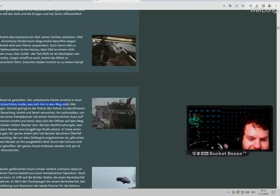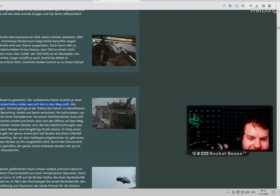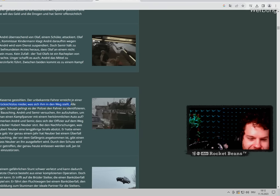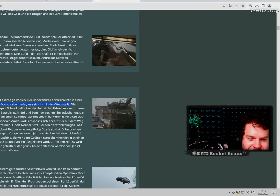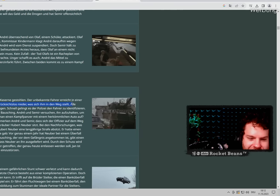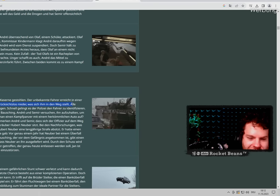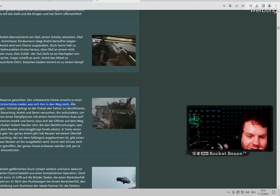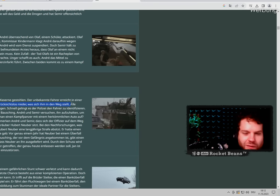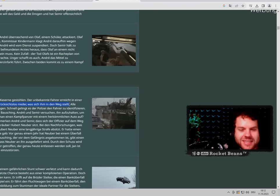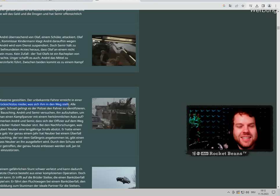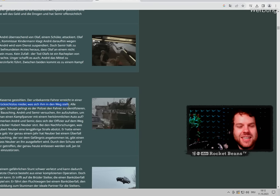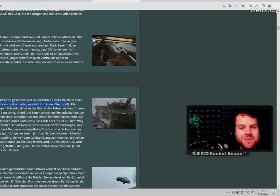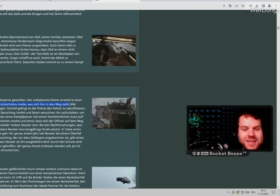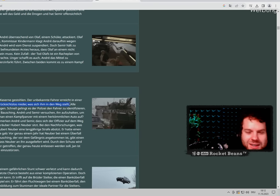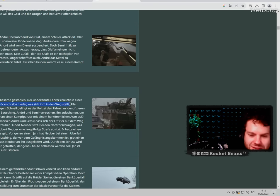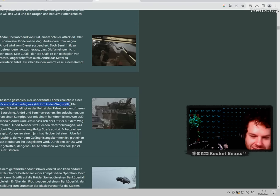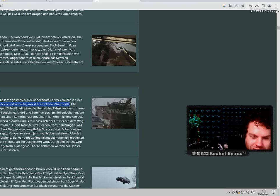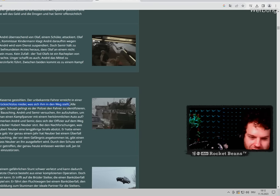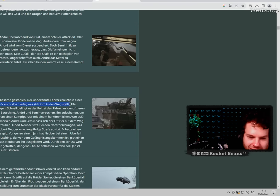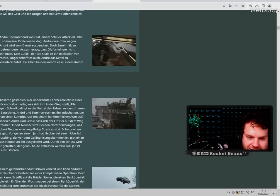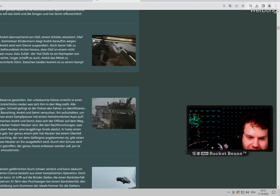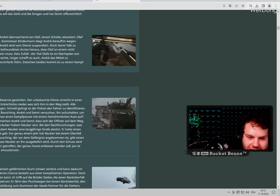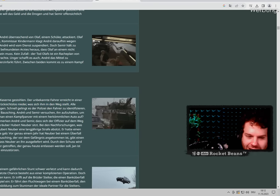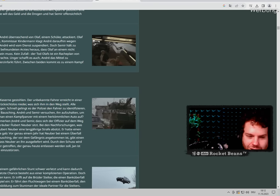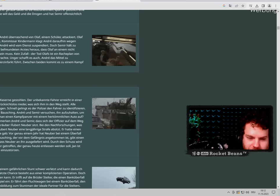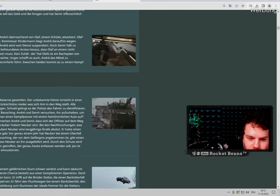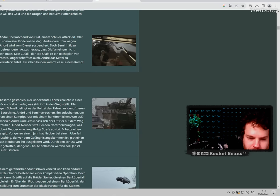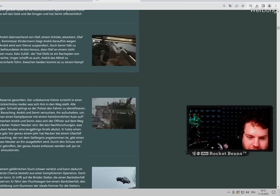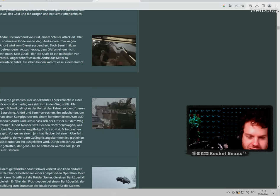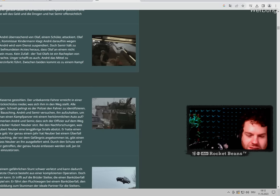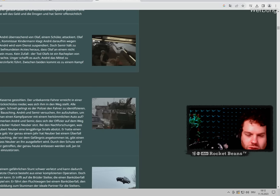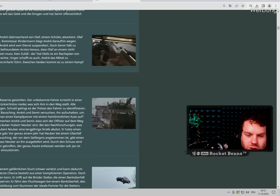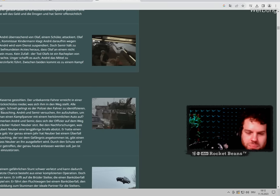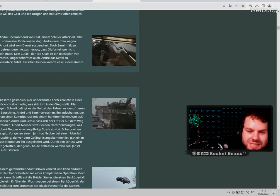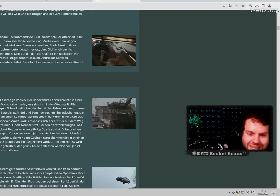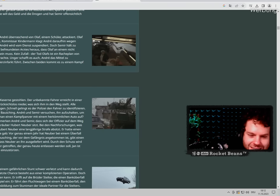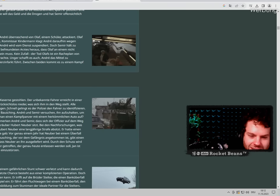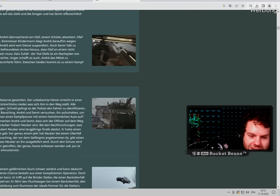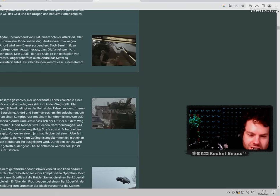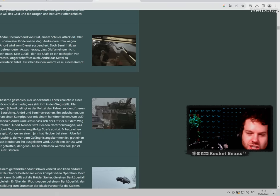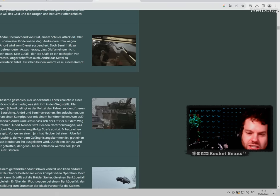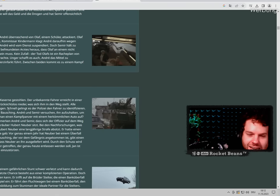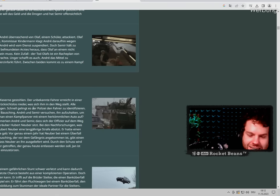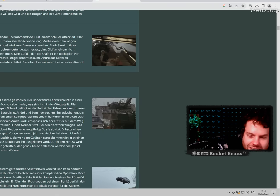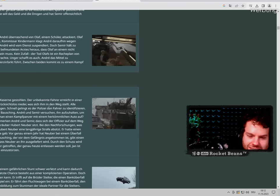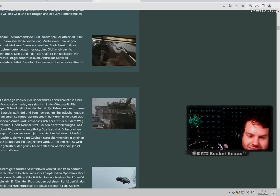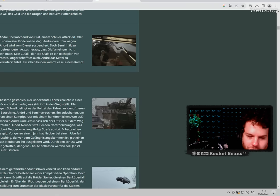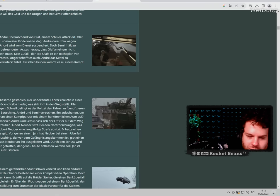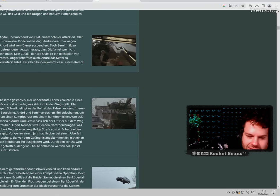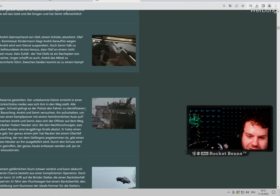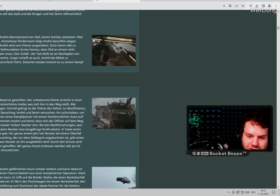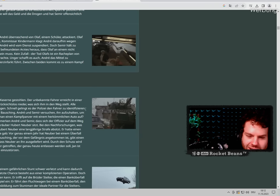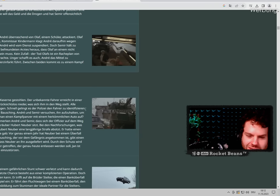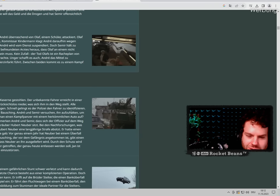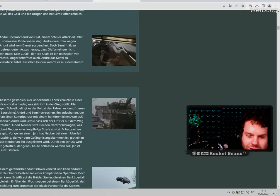nieder, was sich ihm in den Weg stellt. Alle Versuche, den Panzer zu stoppen, misslingen. Schnell gelingt es der Polizei, den Fahrer zu